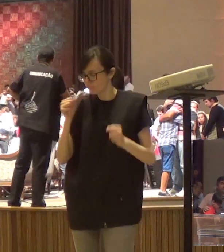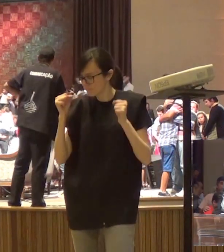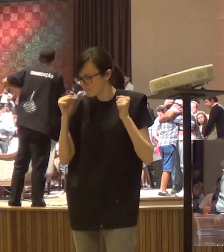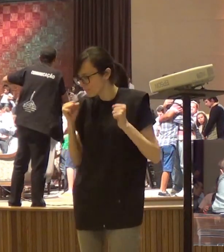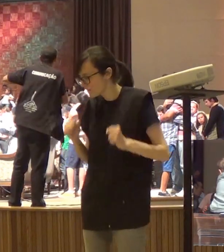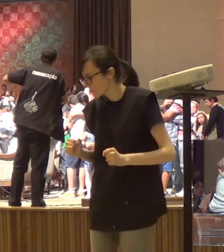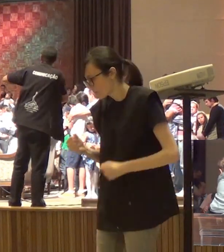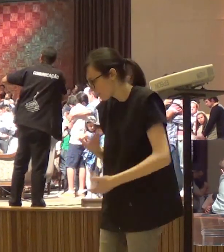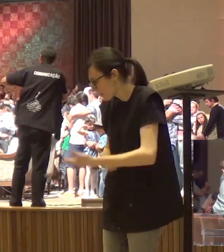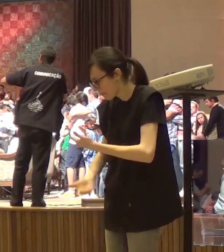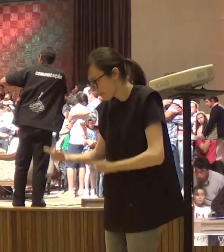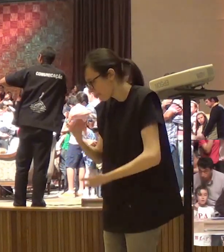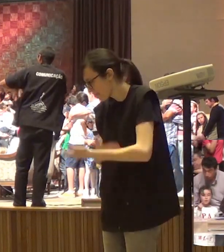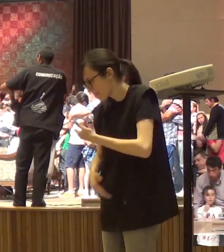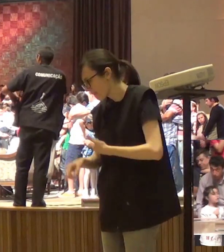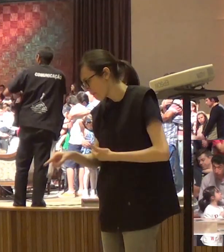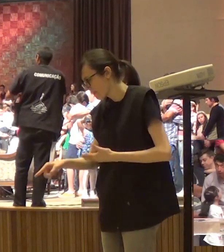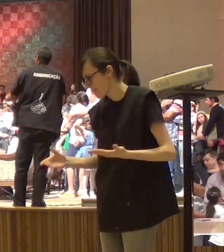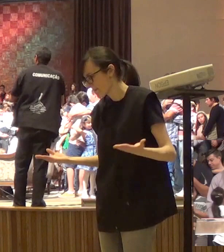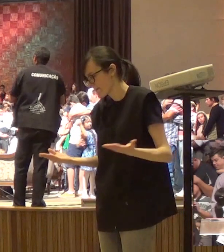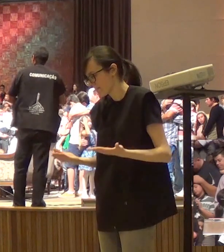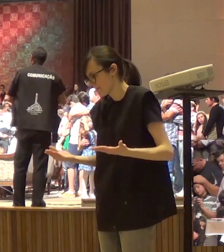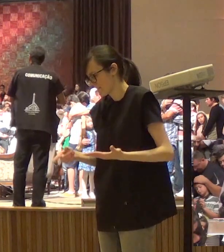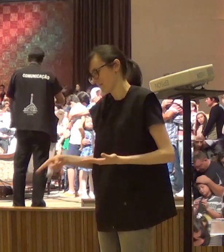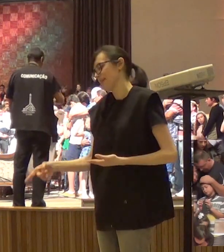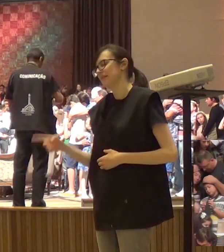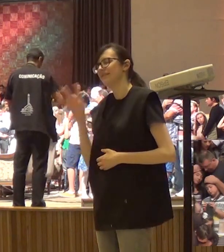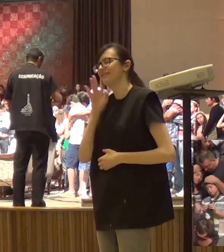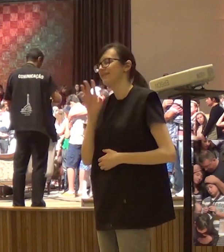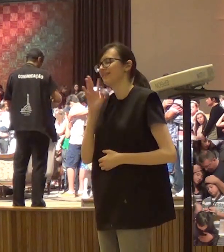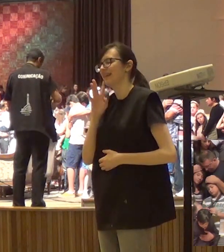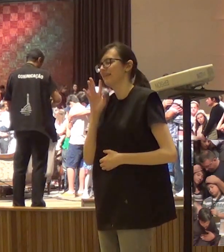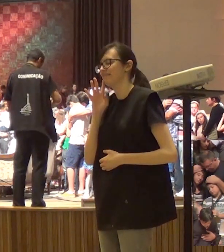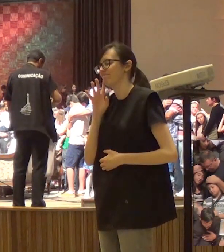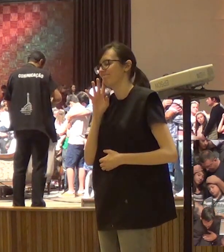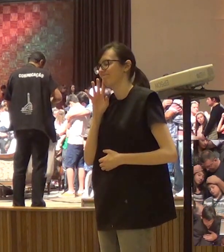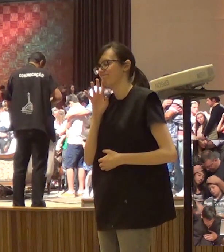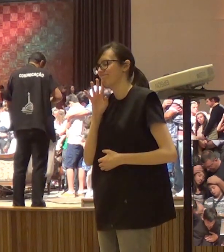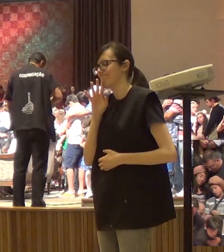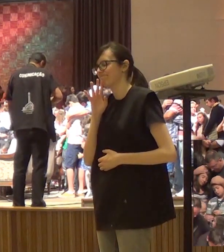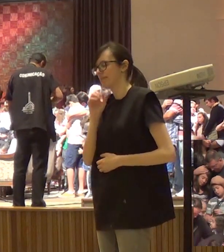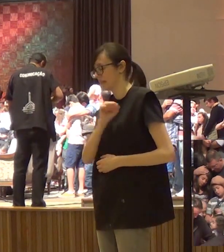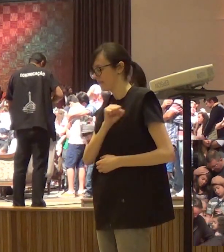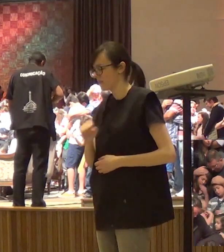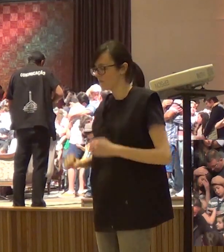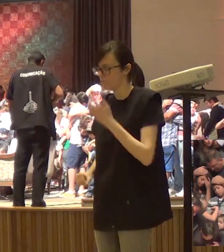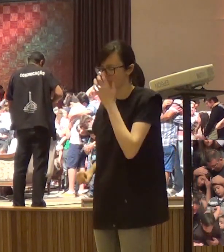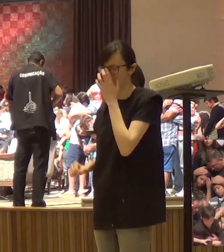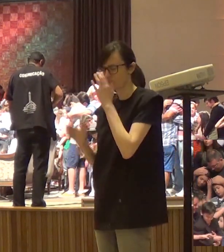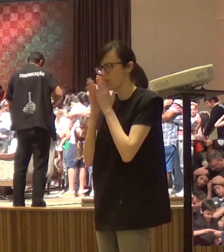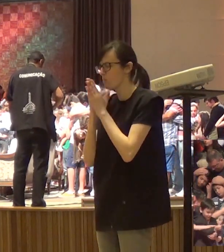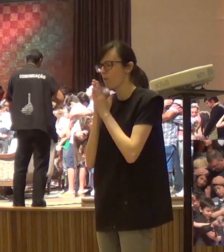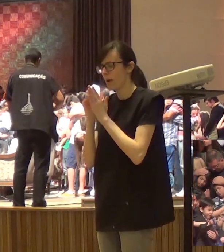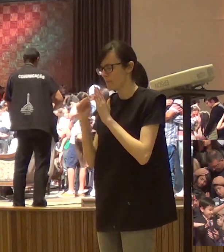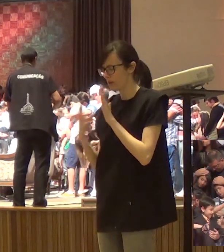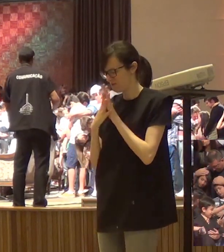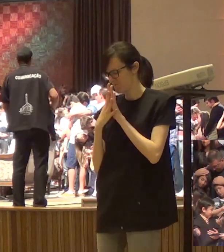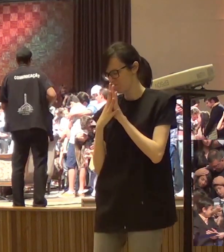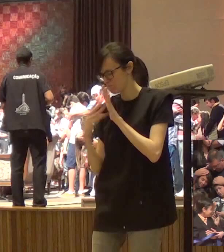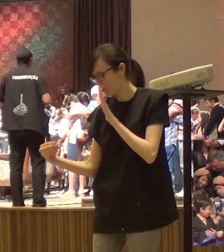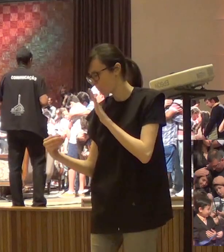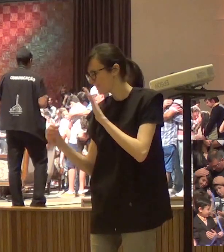dividir com o Senhor esse papel tão importante na vida dos nossos filhos. Senhor, ajuda-nos a marcá-los de forma